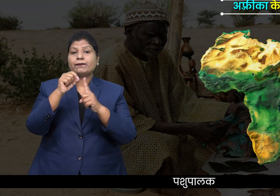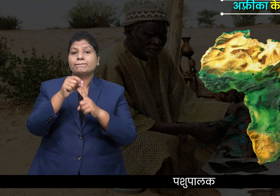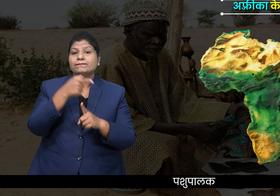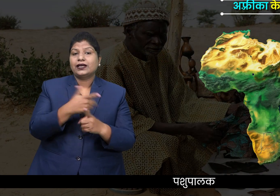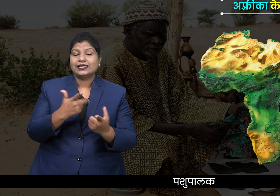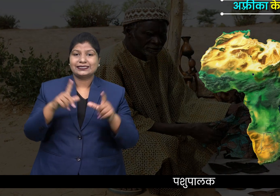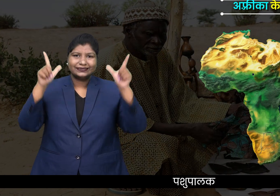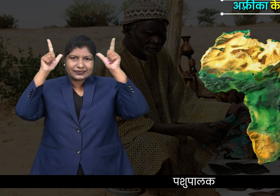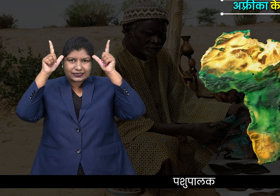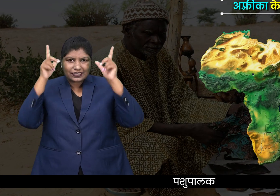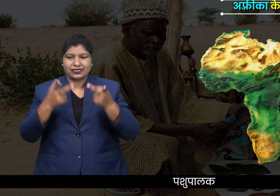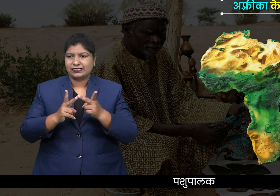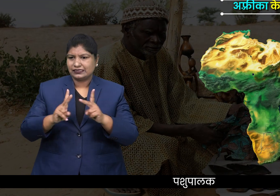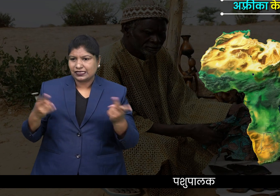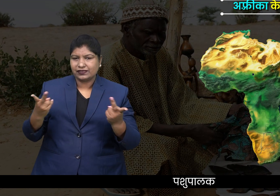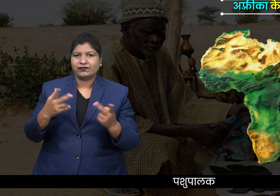पशुपालक